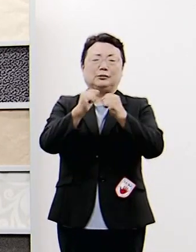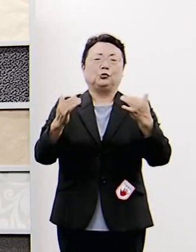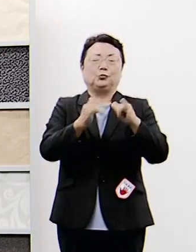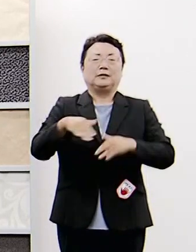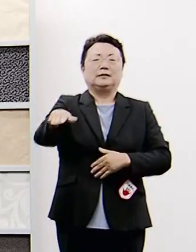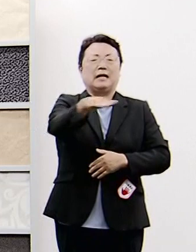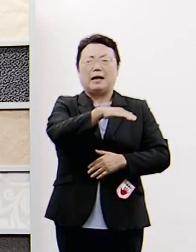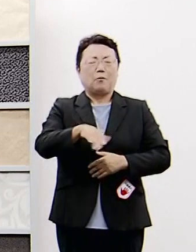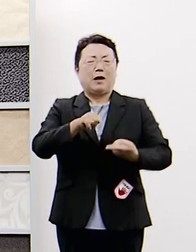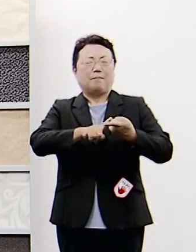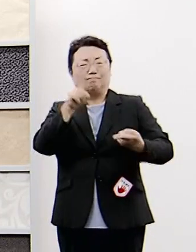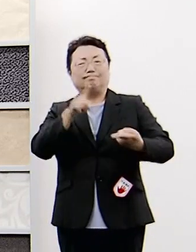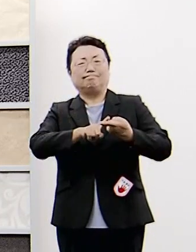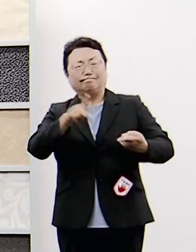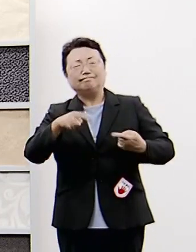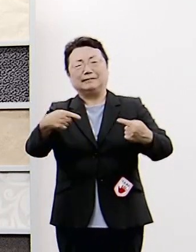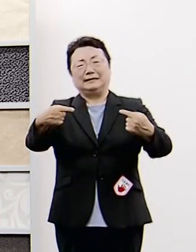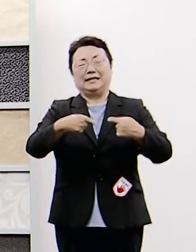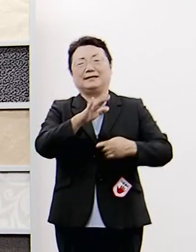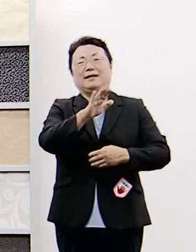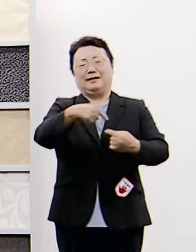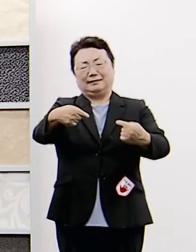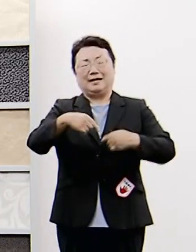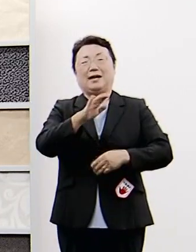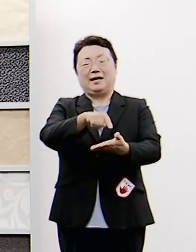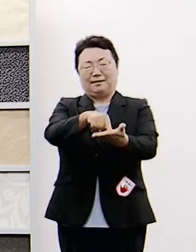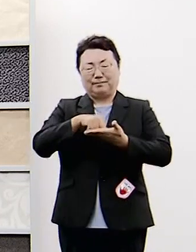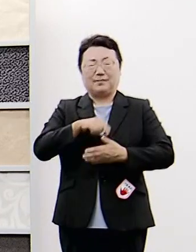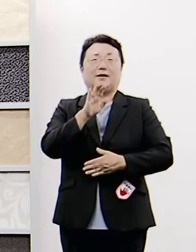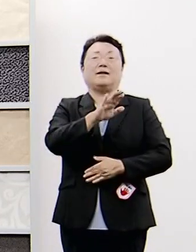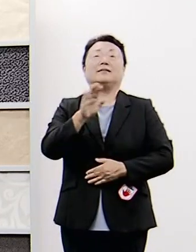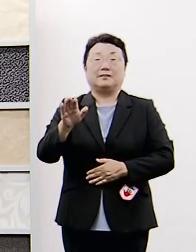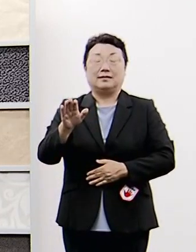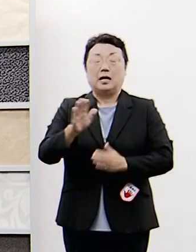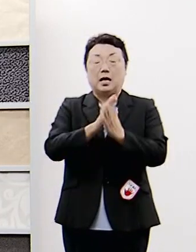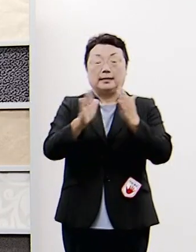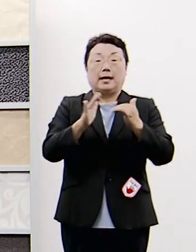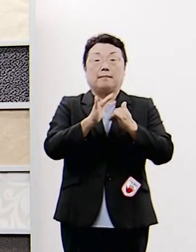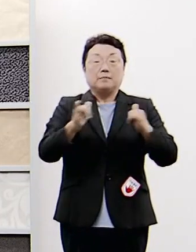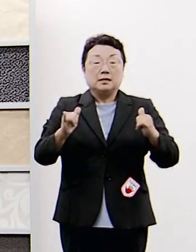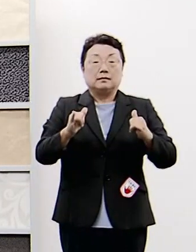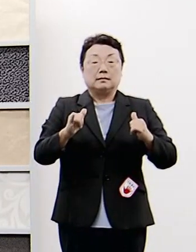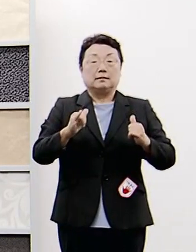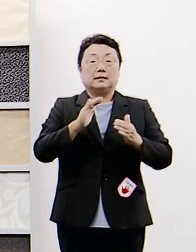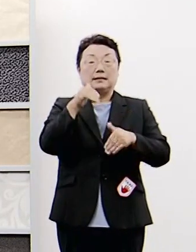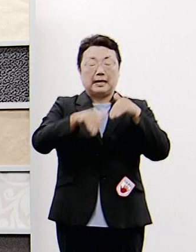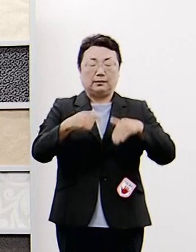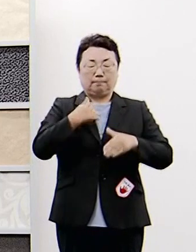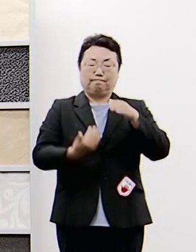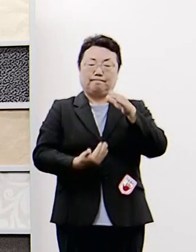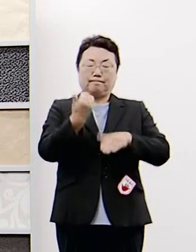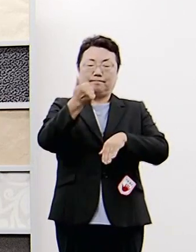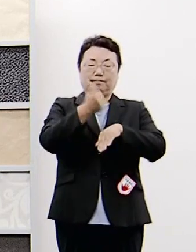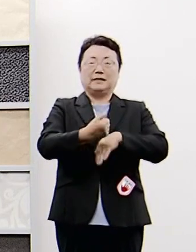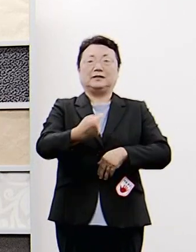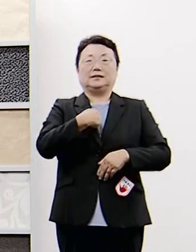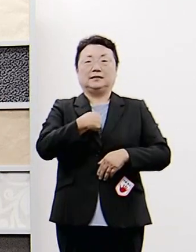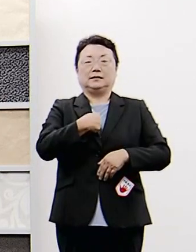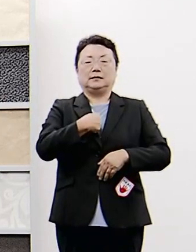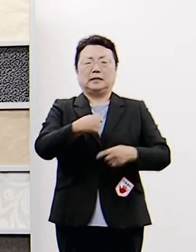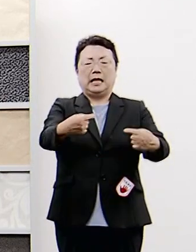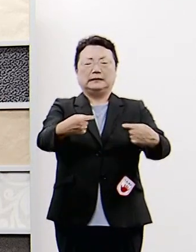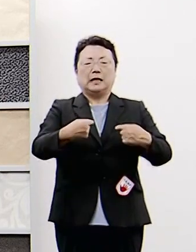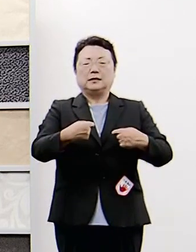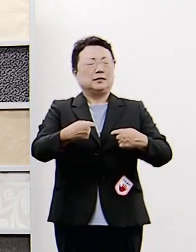からも同様の指摘がなされたものであります県民から選挙によって選ばれた知事としましてはこうした指摘